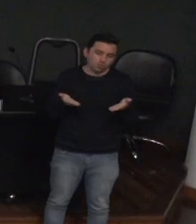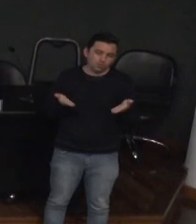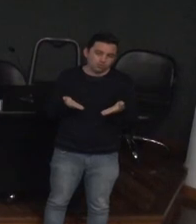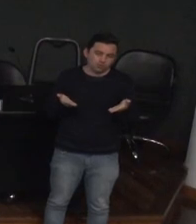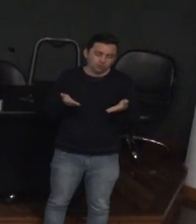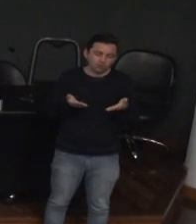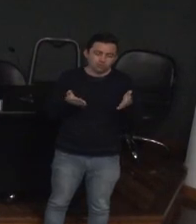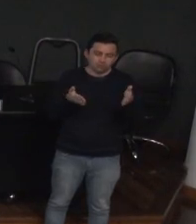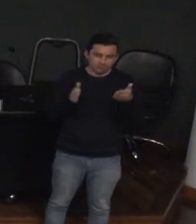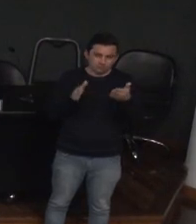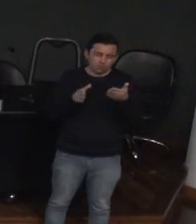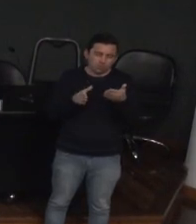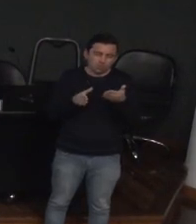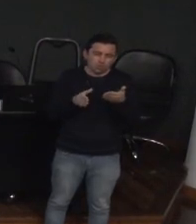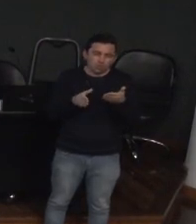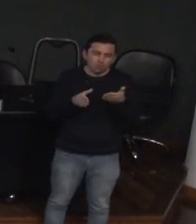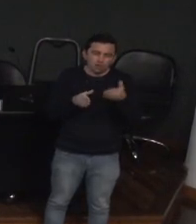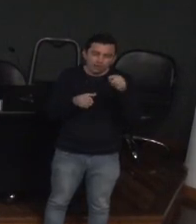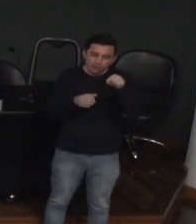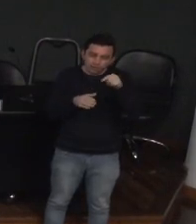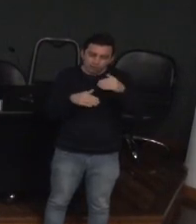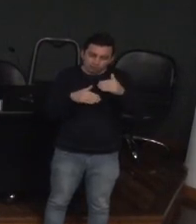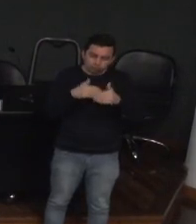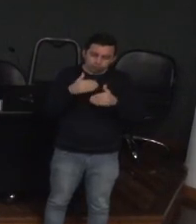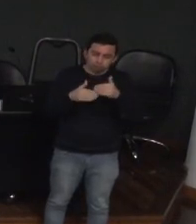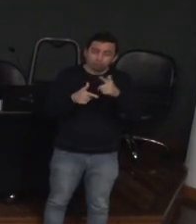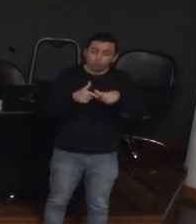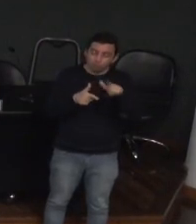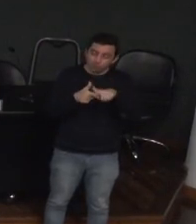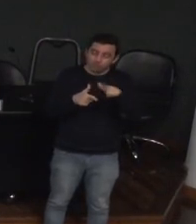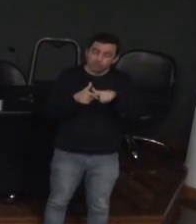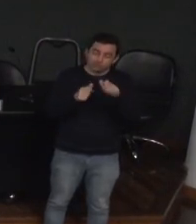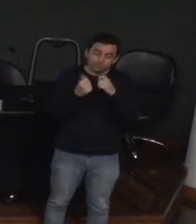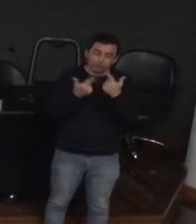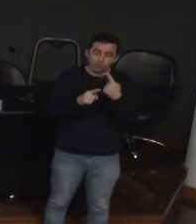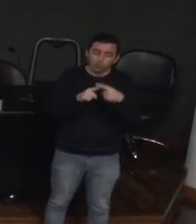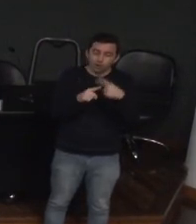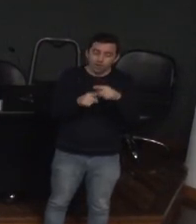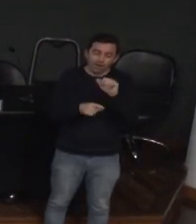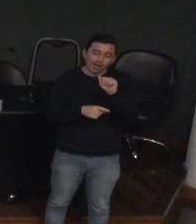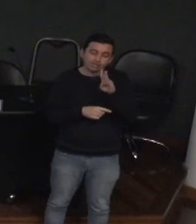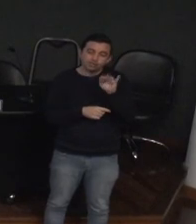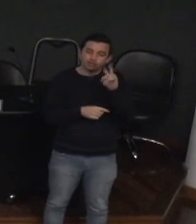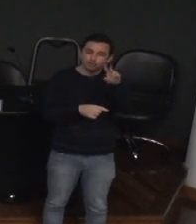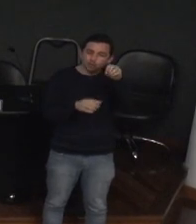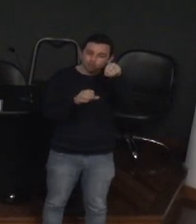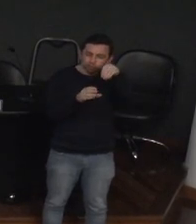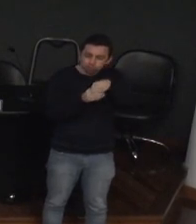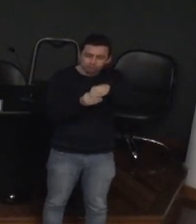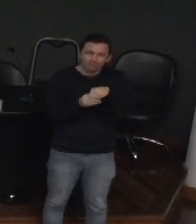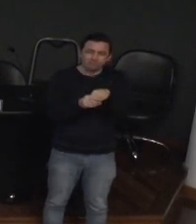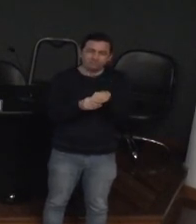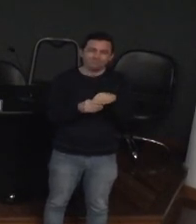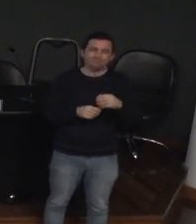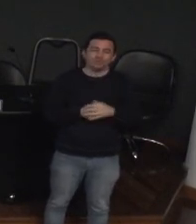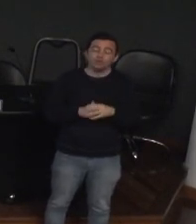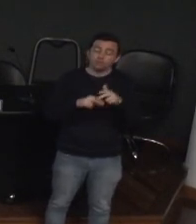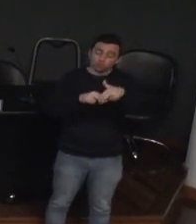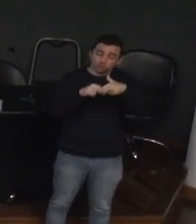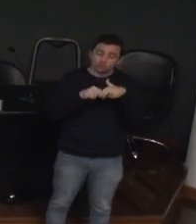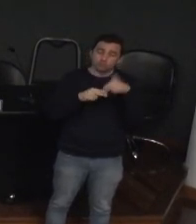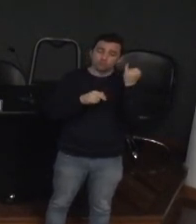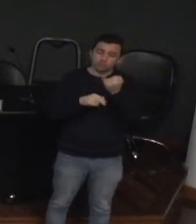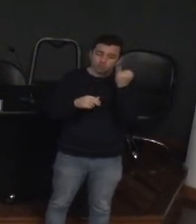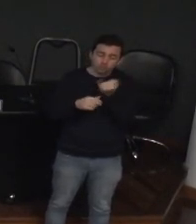o processo a ser afeto a um problema da Assembleia em razão do ativo onde ele é armazenado. Então, é por isso que a gente precisa